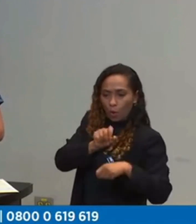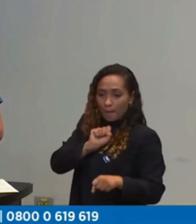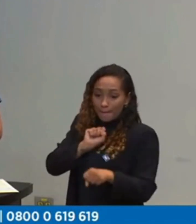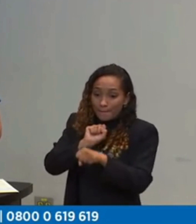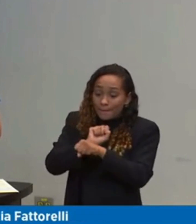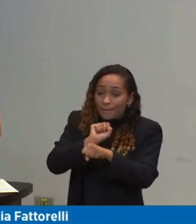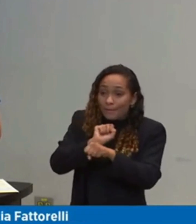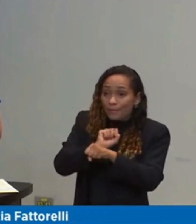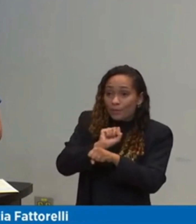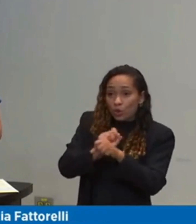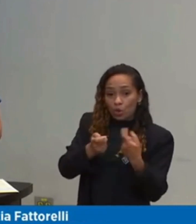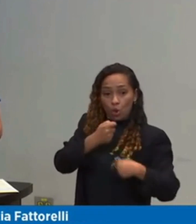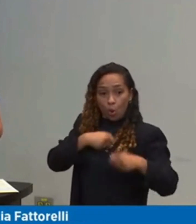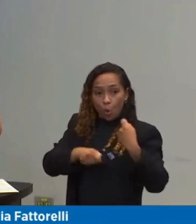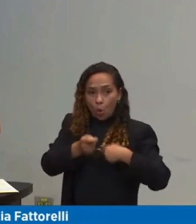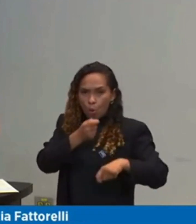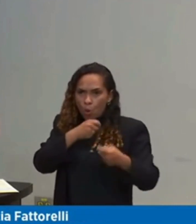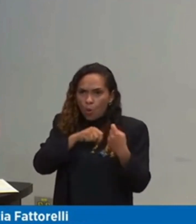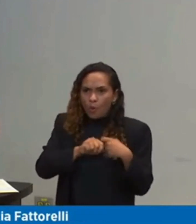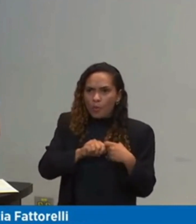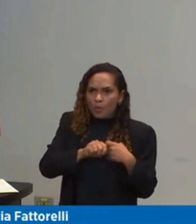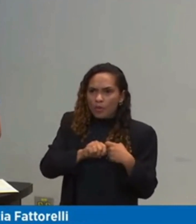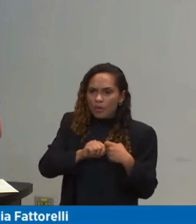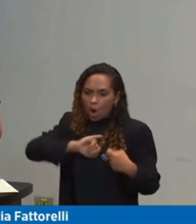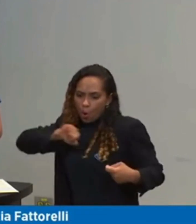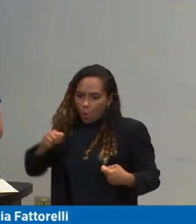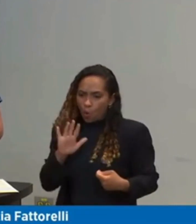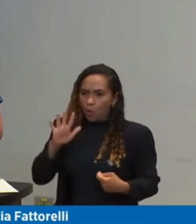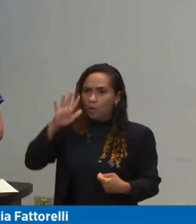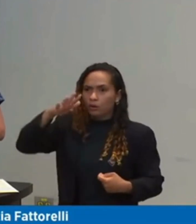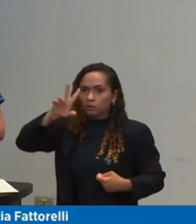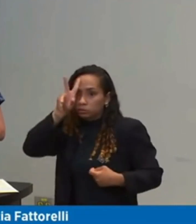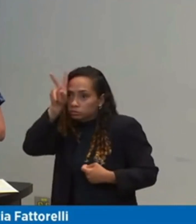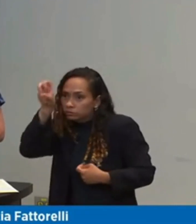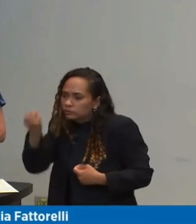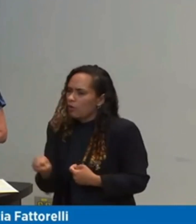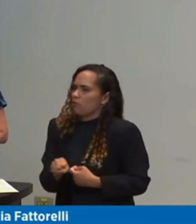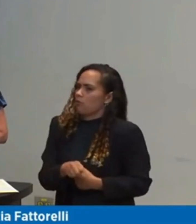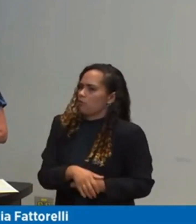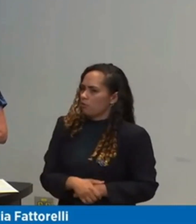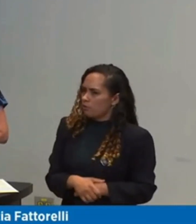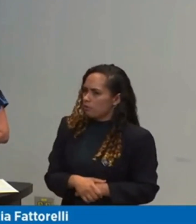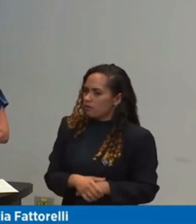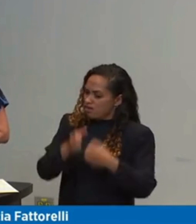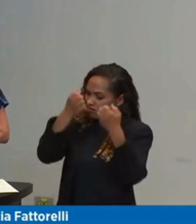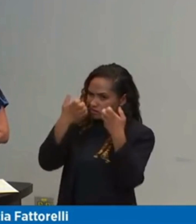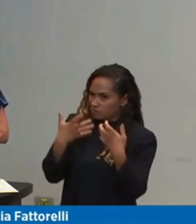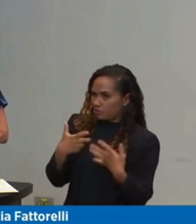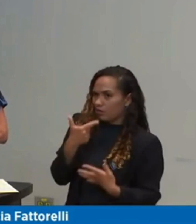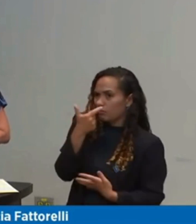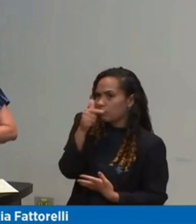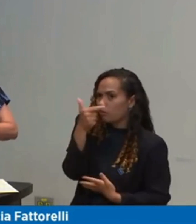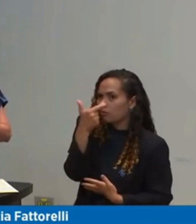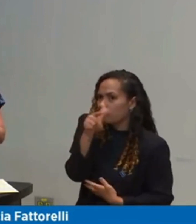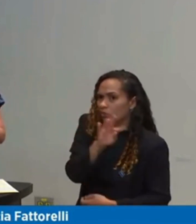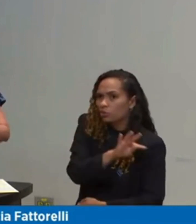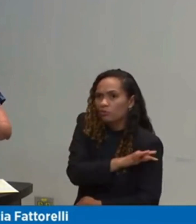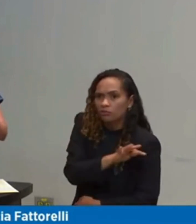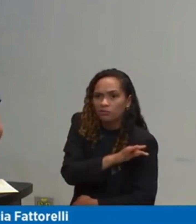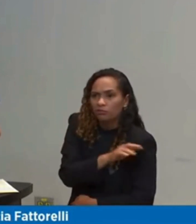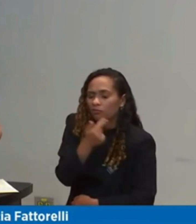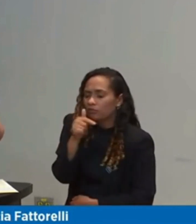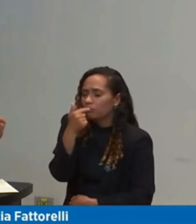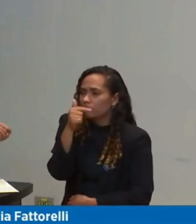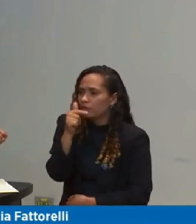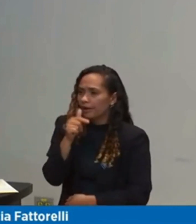paralisação da economia, com um juro abusivo, sem justificativa técnica alguma, mantido